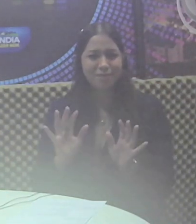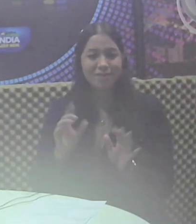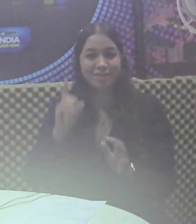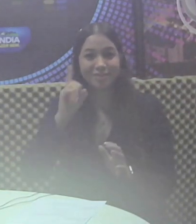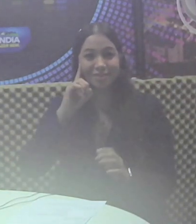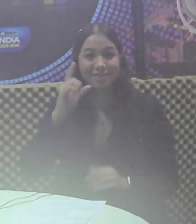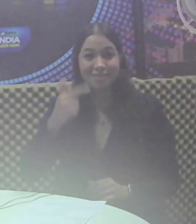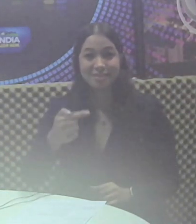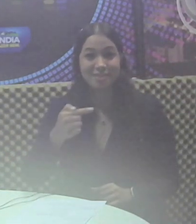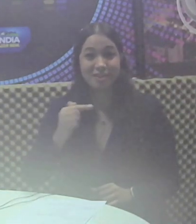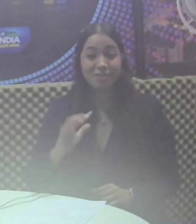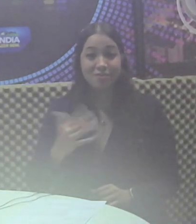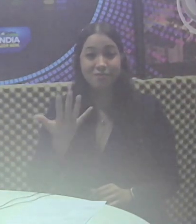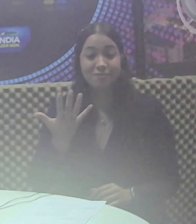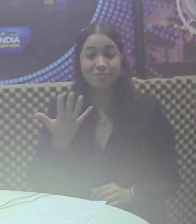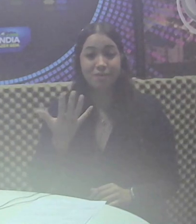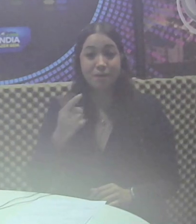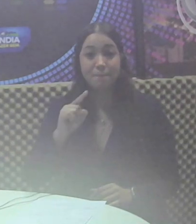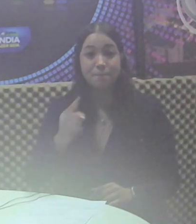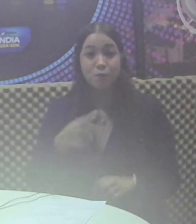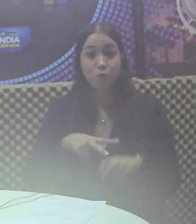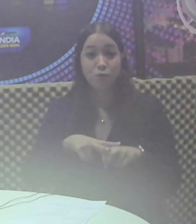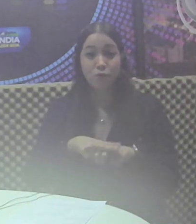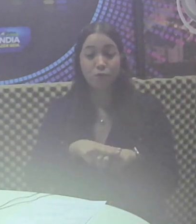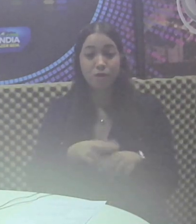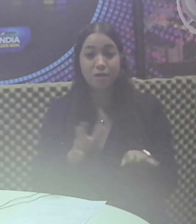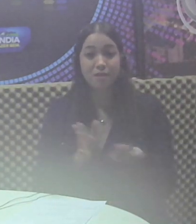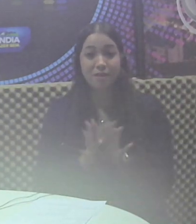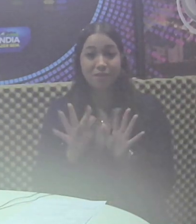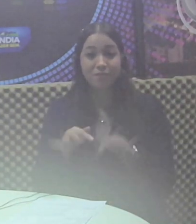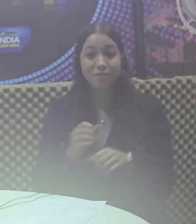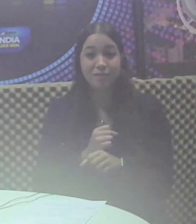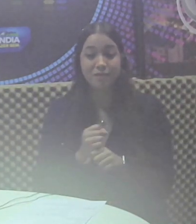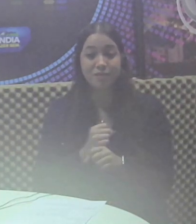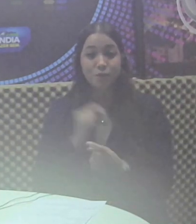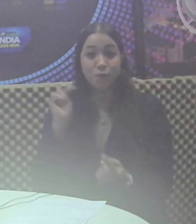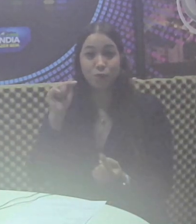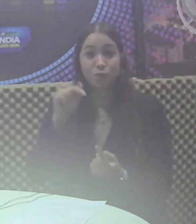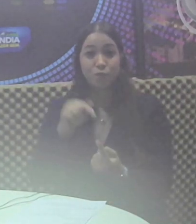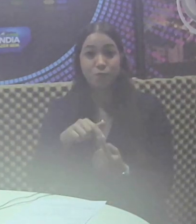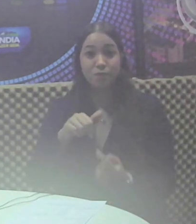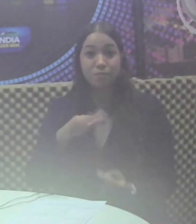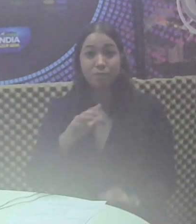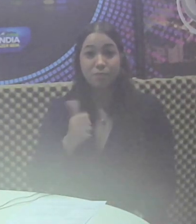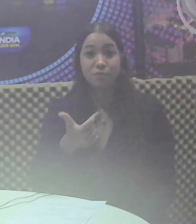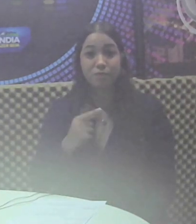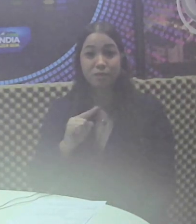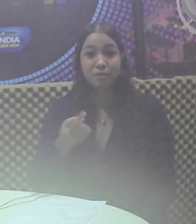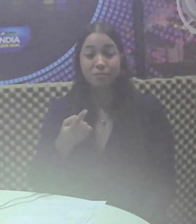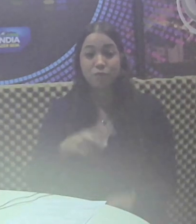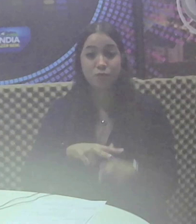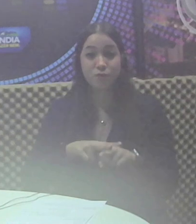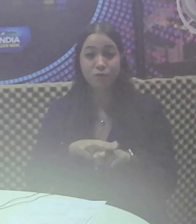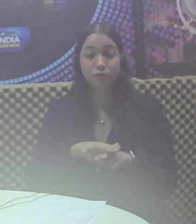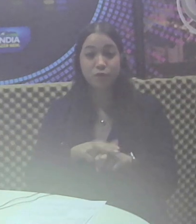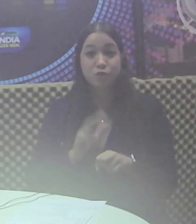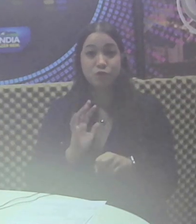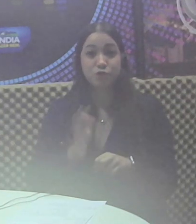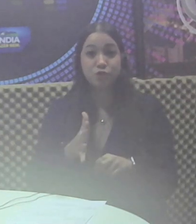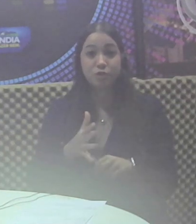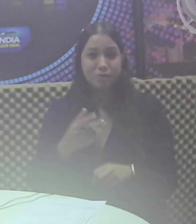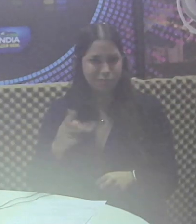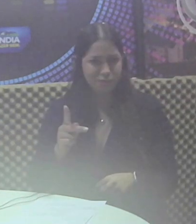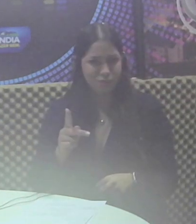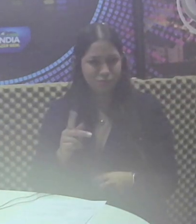7 realizaremos 1.000 castrações. E até o final do ano a previsão é fazer mais 12 mil castrações. Já castrou o seu?